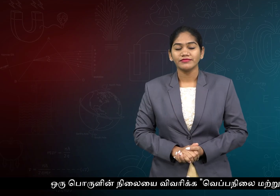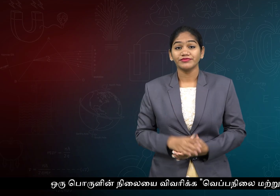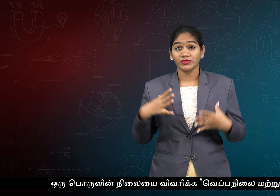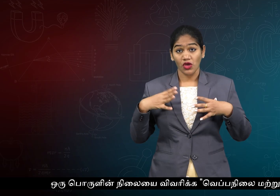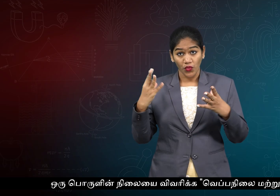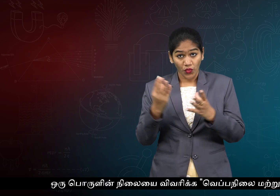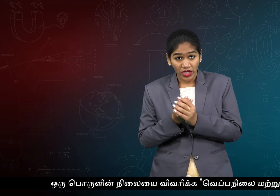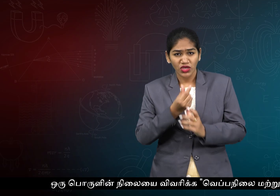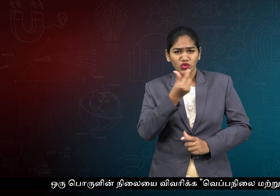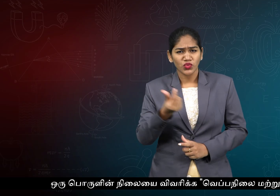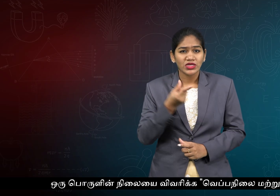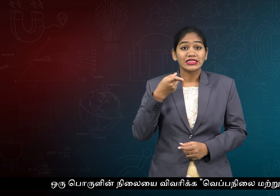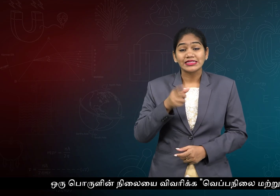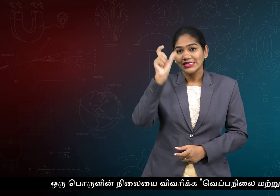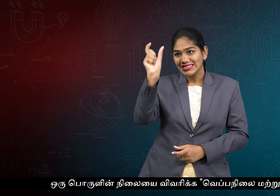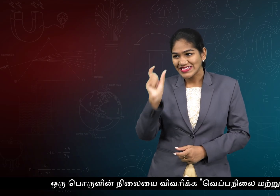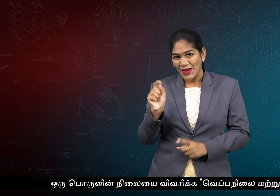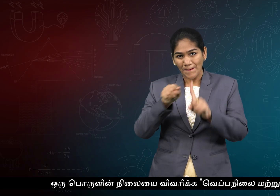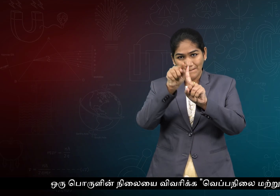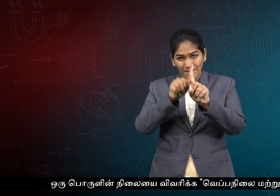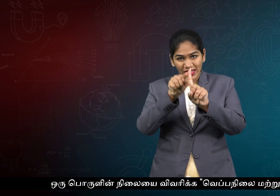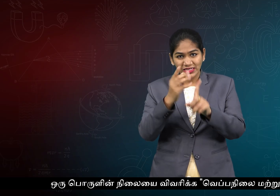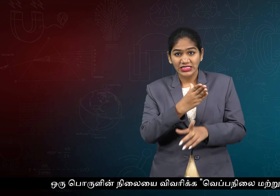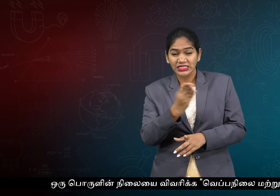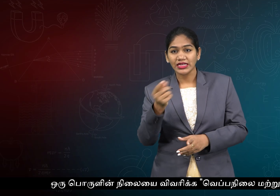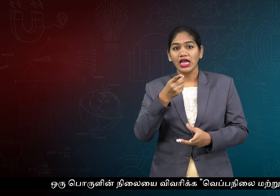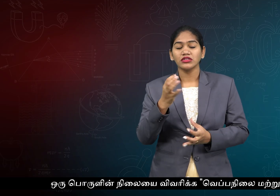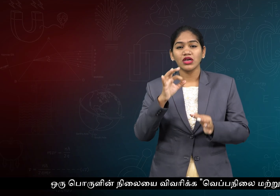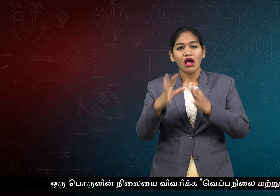ஒரு பொருளின் நிலையை விவரிக்க வெப்பநிலை மற்றும் வெப்பம்